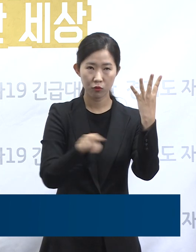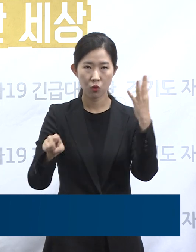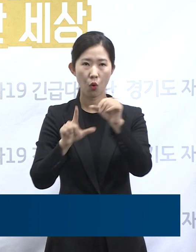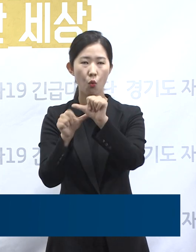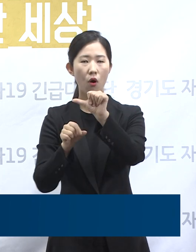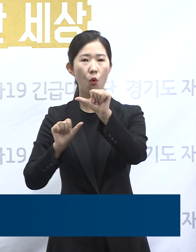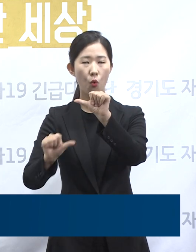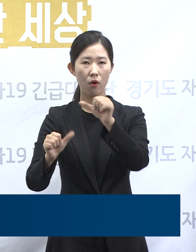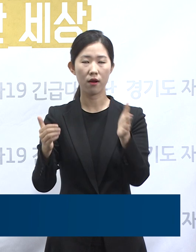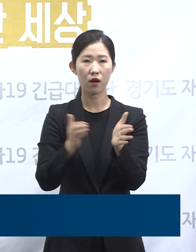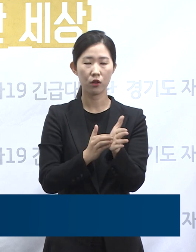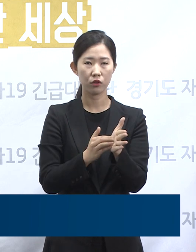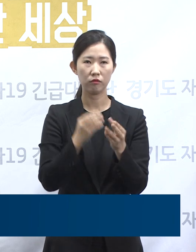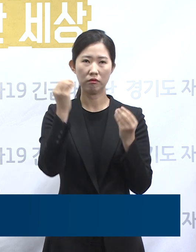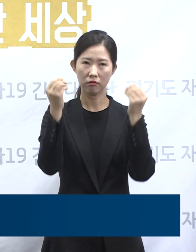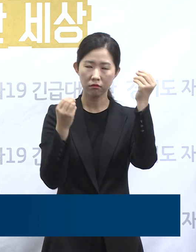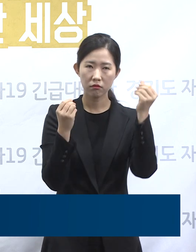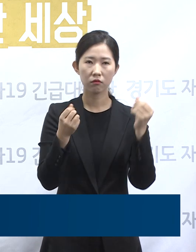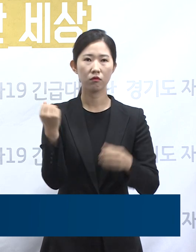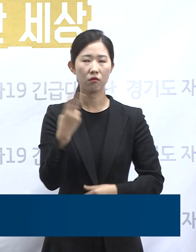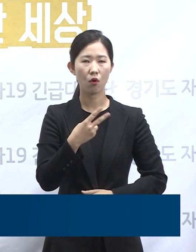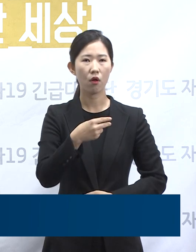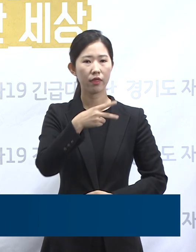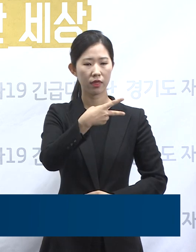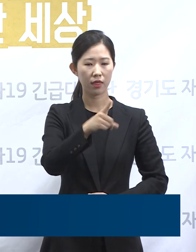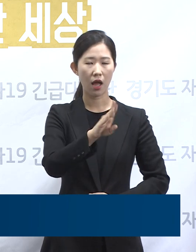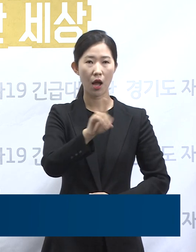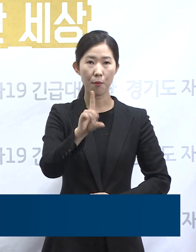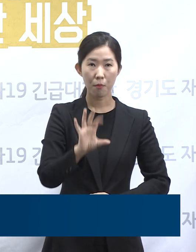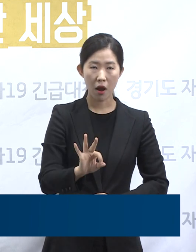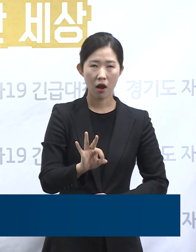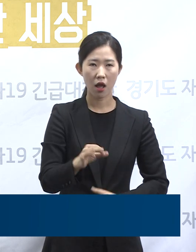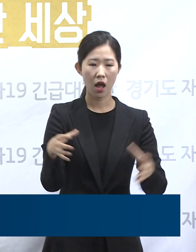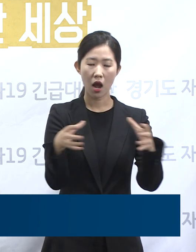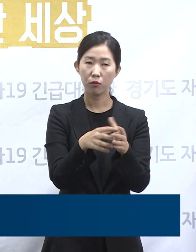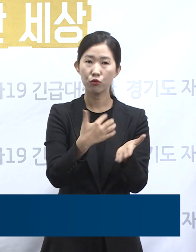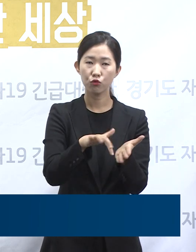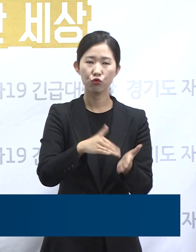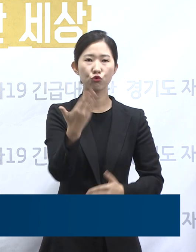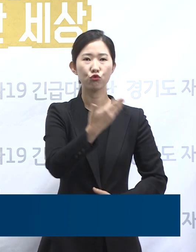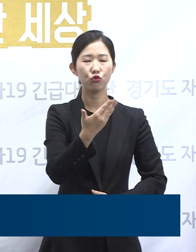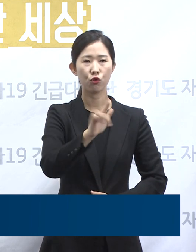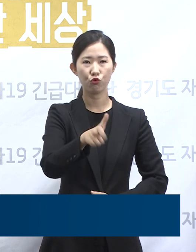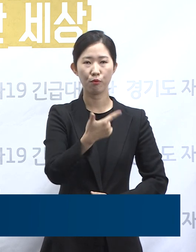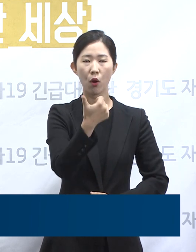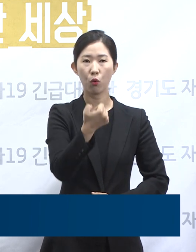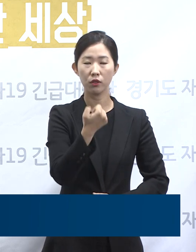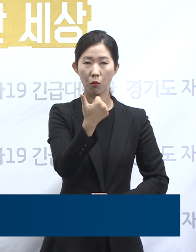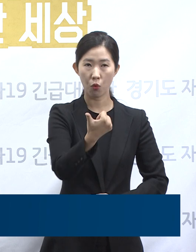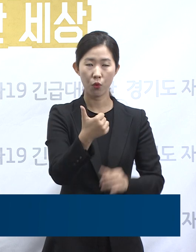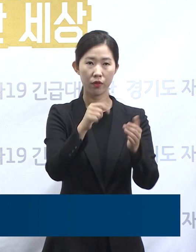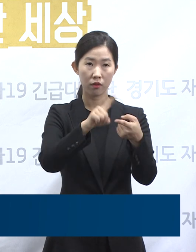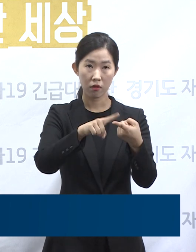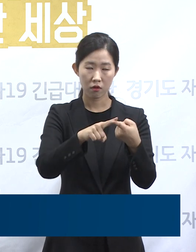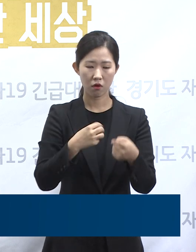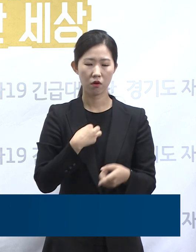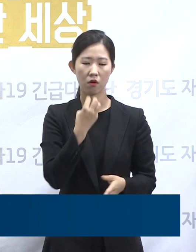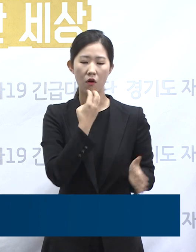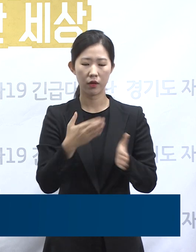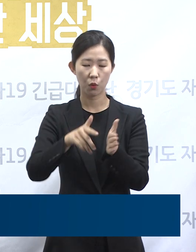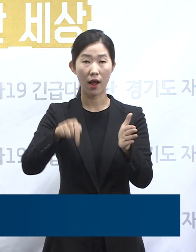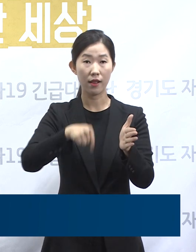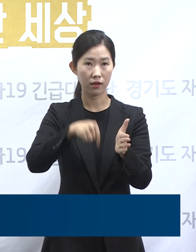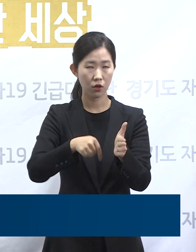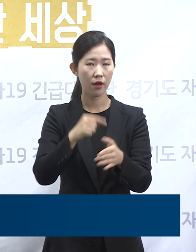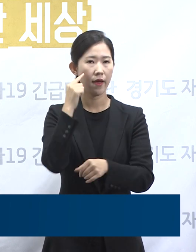유흥시설, 다방, 목욕장 총 9,655개소에 대해 도 자체적으로